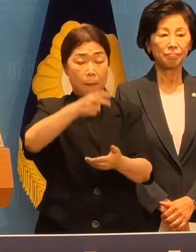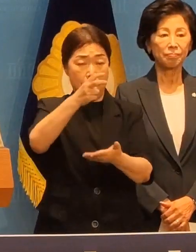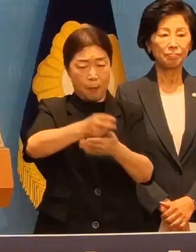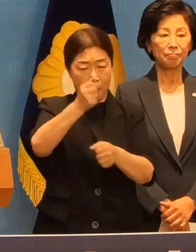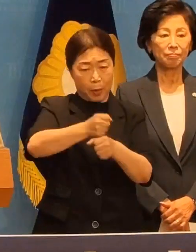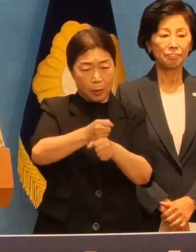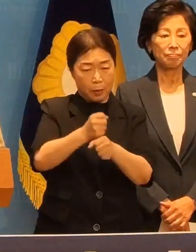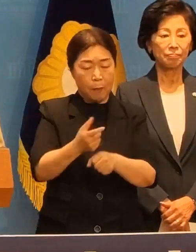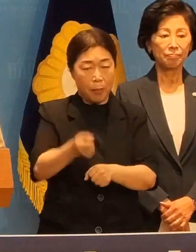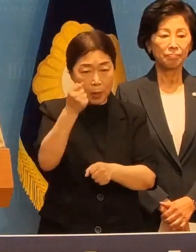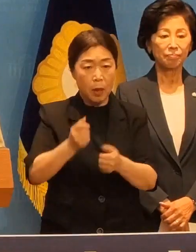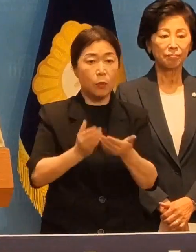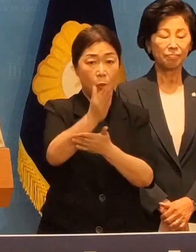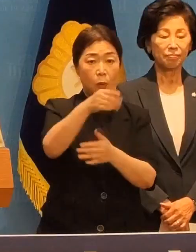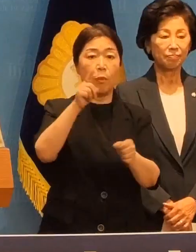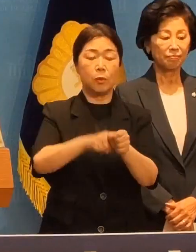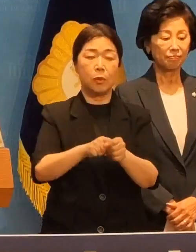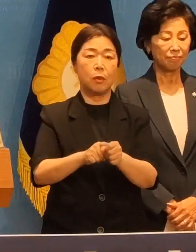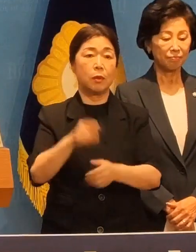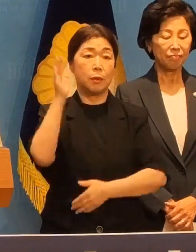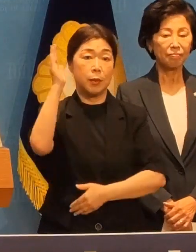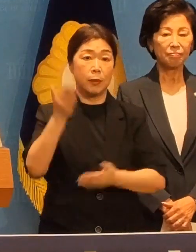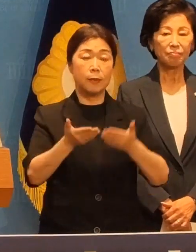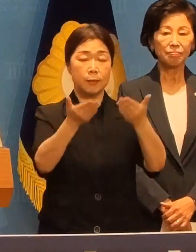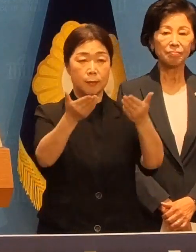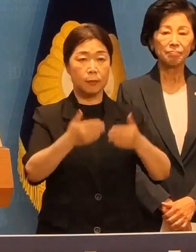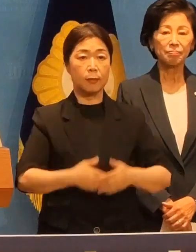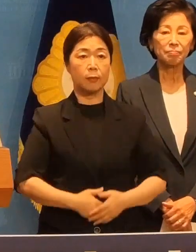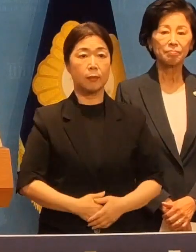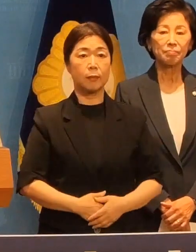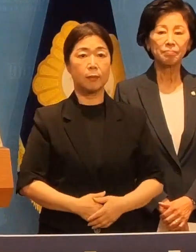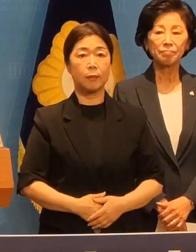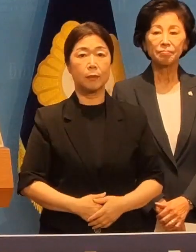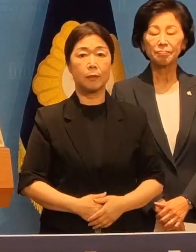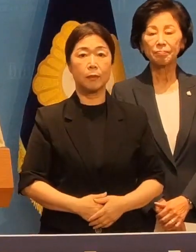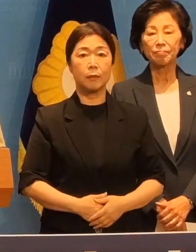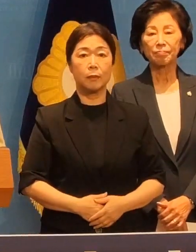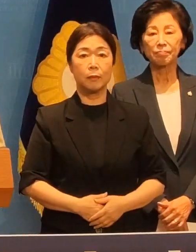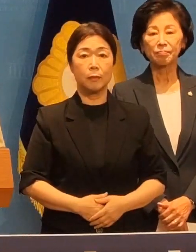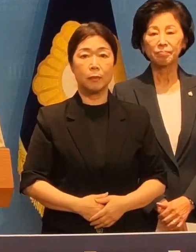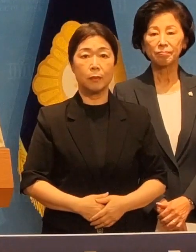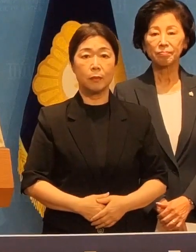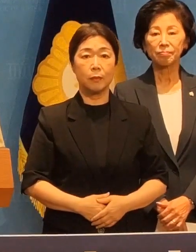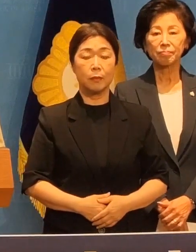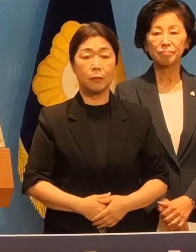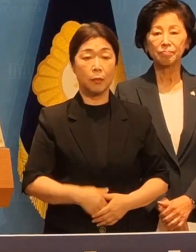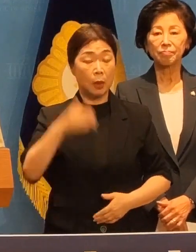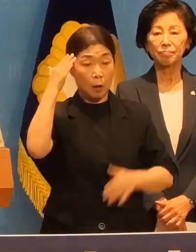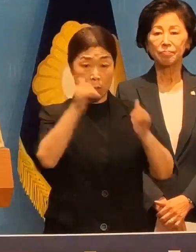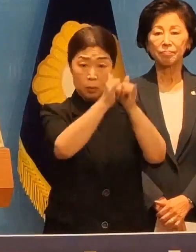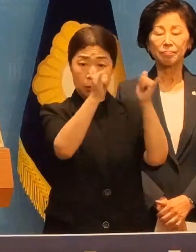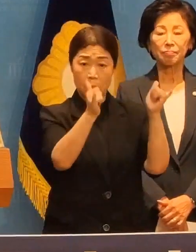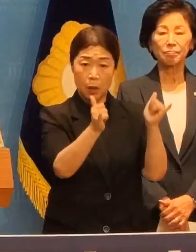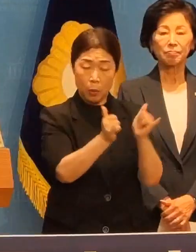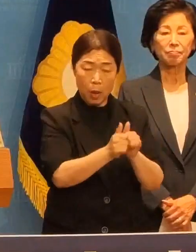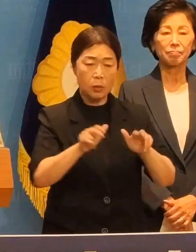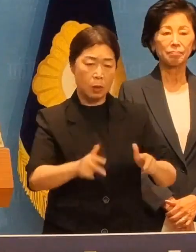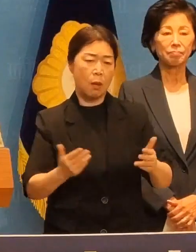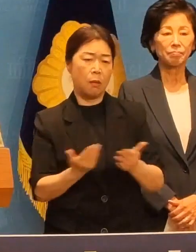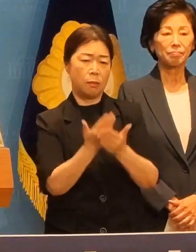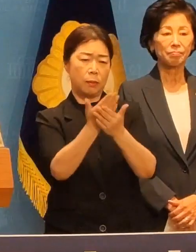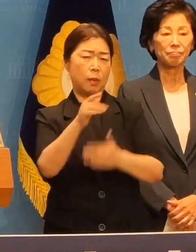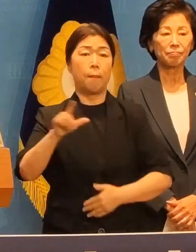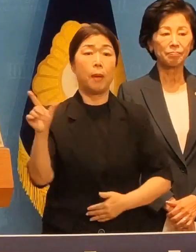조속한 제정을 촉구하고자 이 자리에 함께 섰습니다. 우리 사회의 근대화